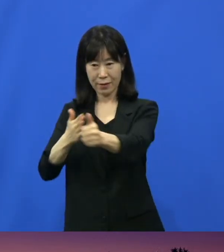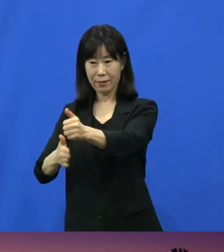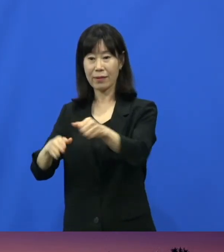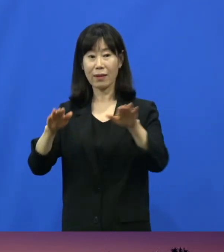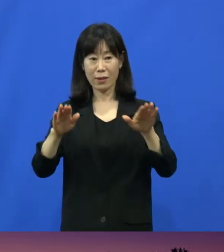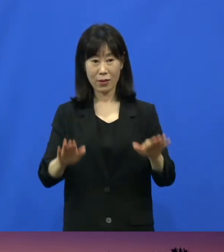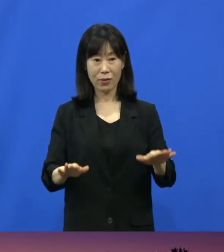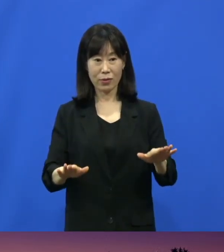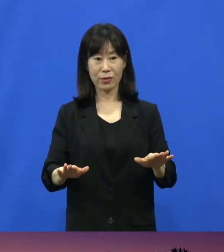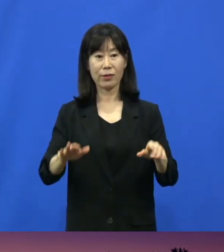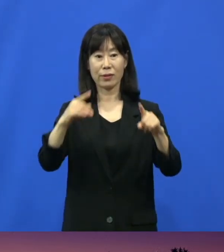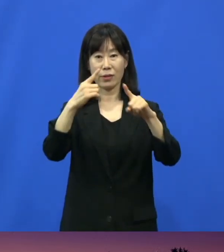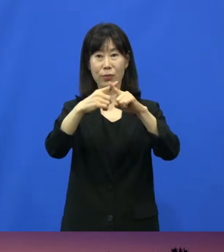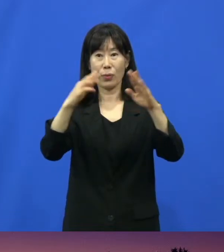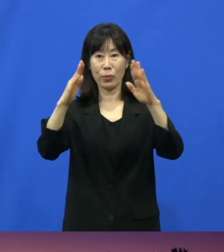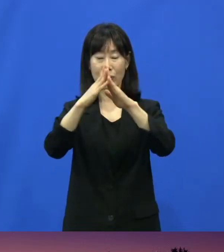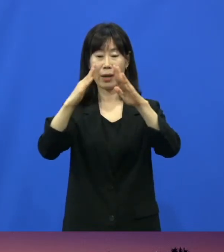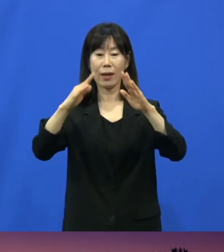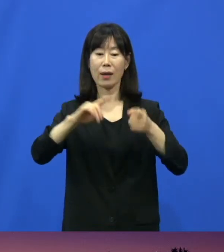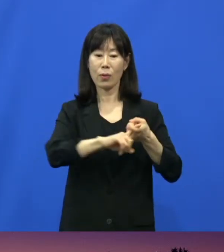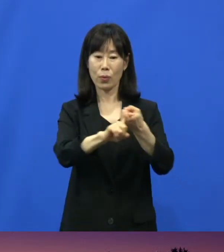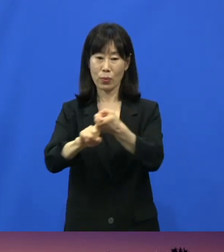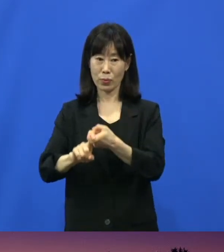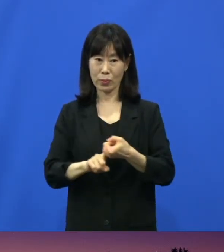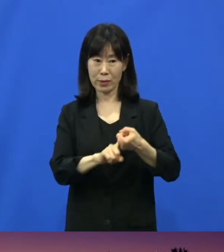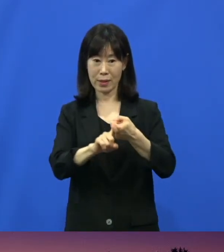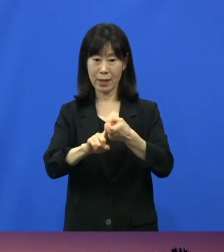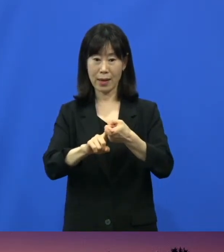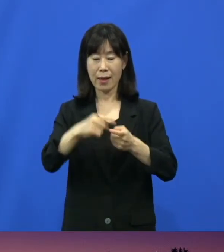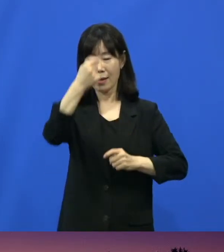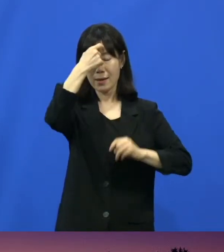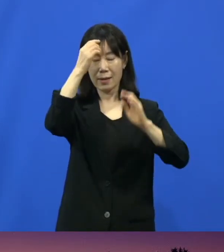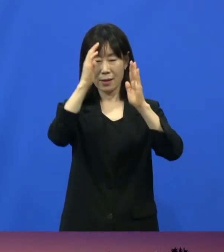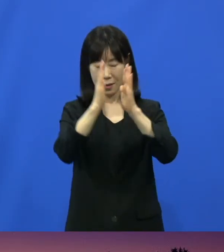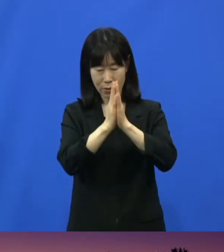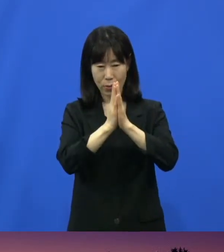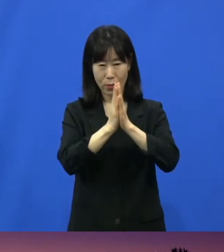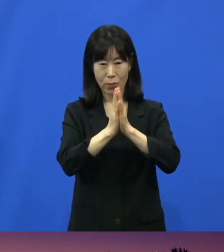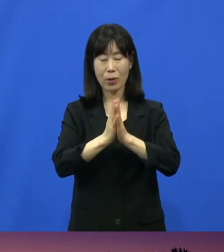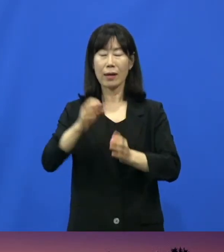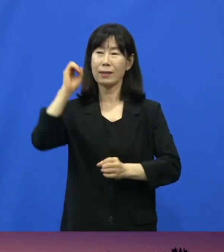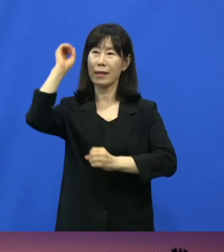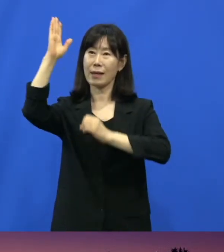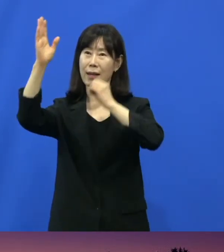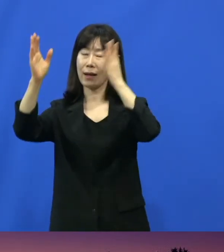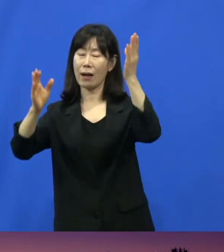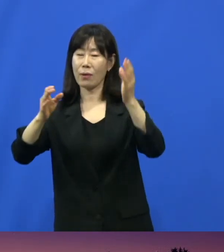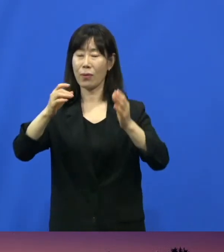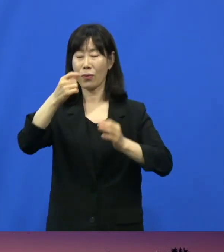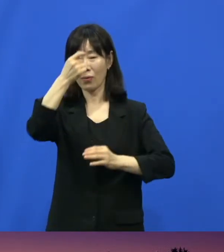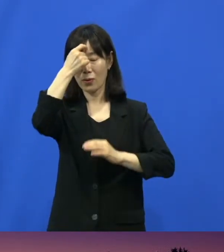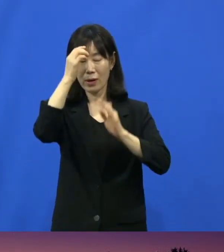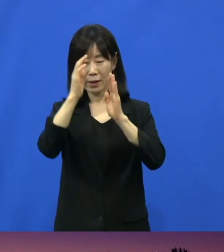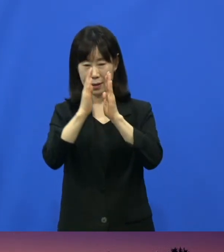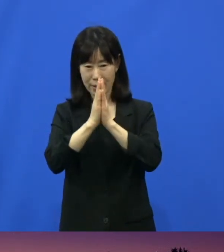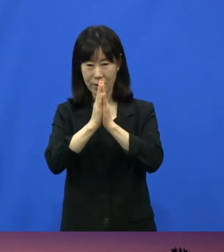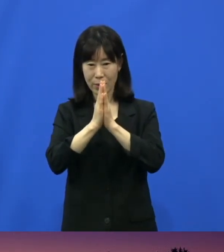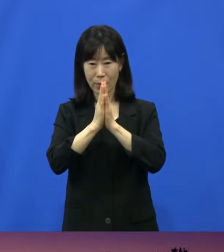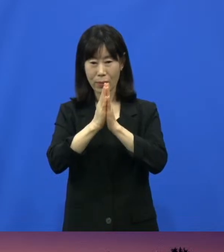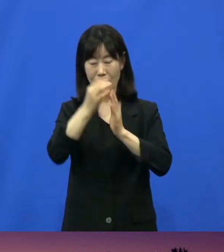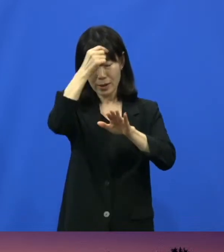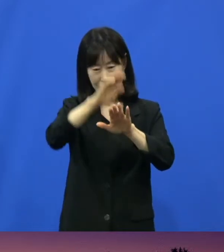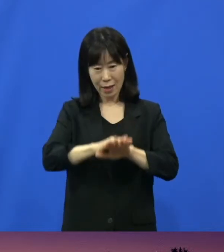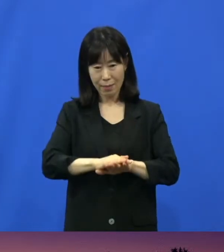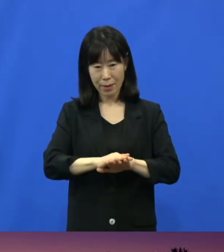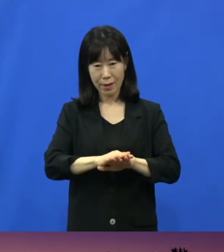여러분이 교회 공동체 안에 오셨지만 이 기도의 자리, 예배의 자리, 찬양하고 하나님의 그 품 안에 우리가 지금 머물러 있는